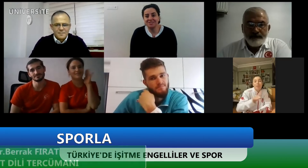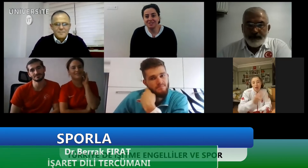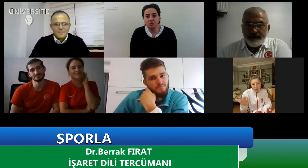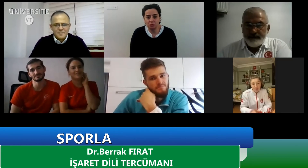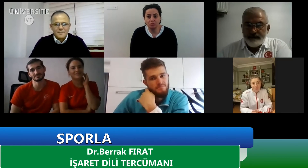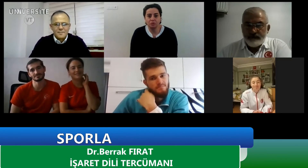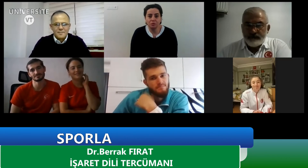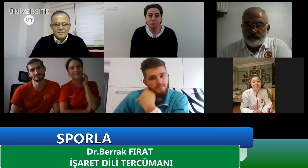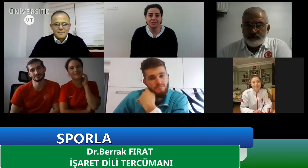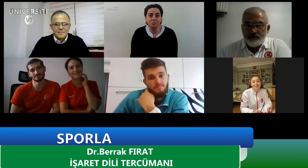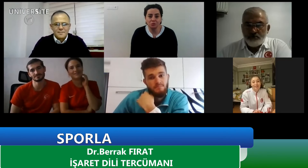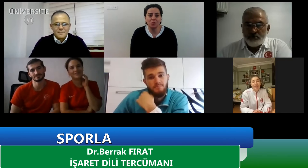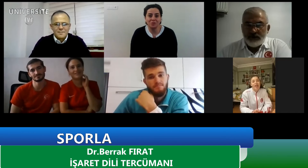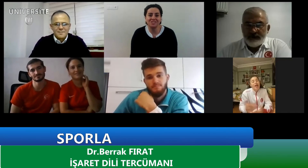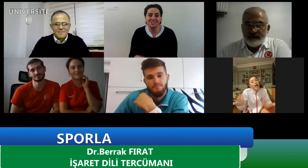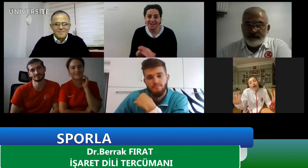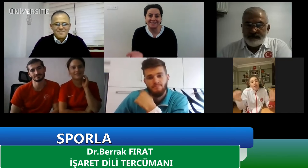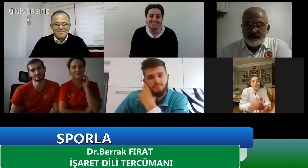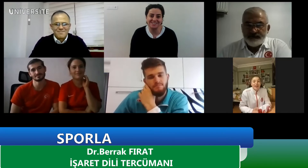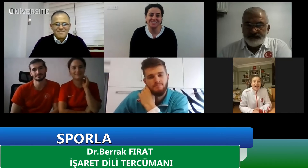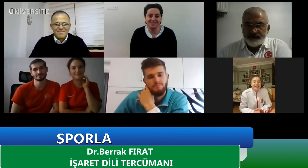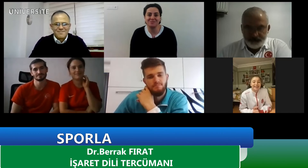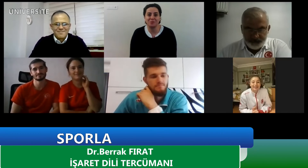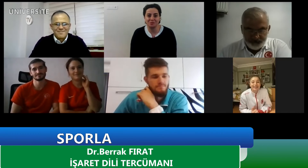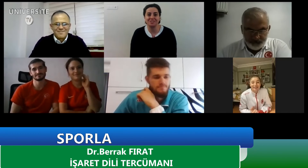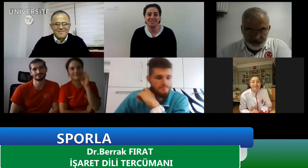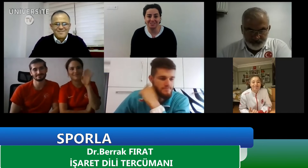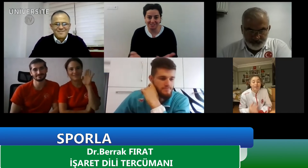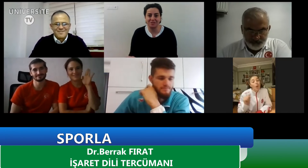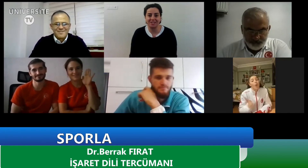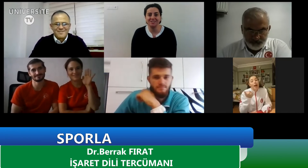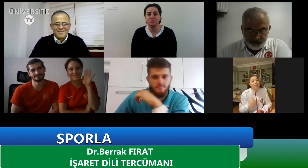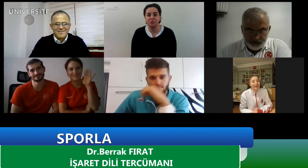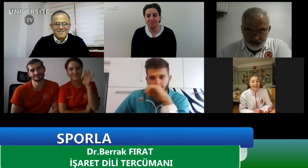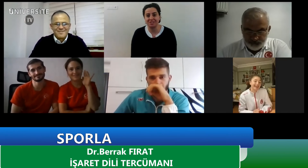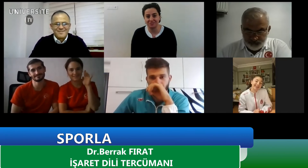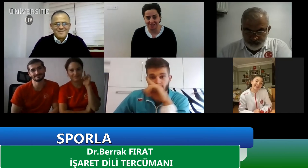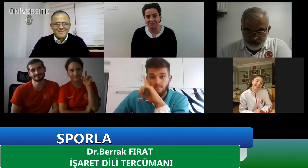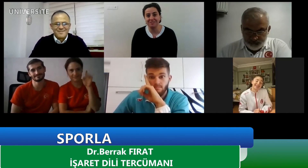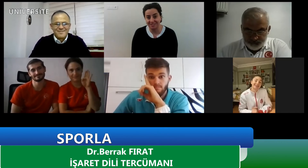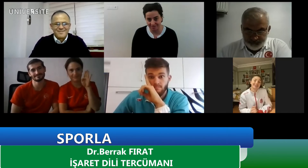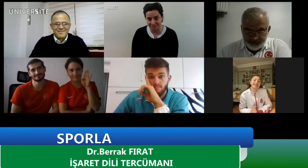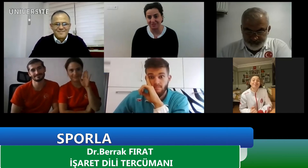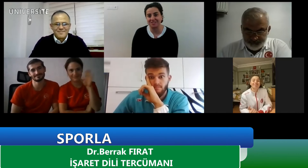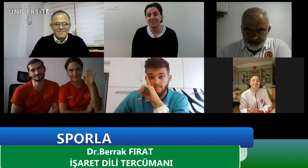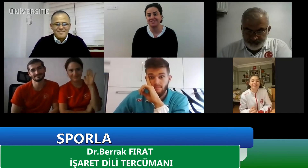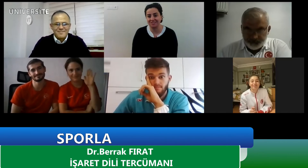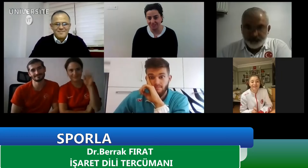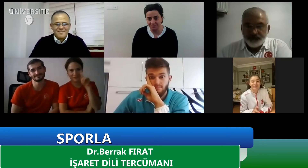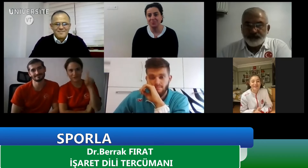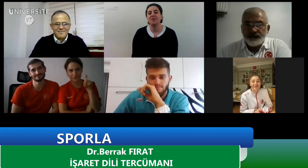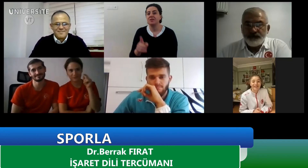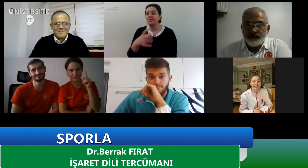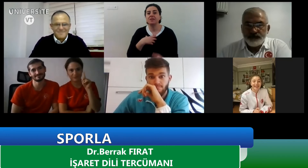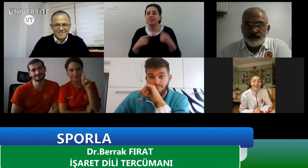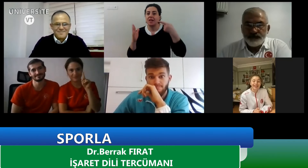bana getirdikleri çok mutlu. O yüzden de mutlu olmak için herkesi, sarı sporcuları, sarı kişi bireyleri spora teşvik etmelerini ve devam etmelerini tavsiye